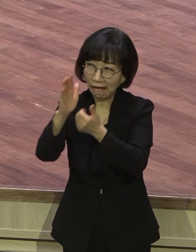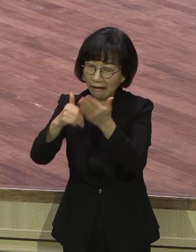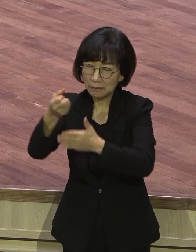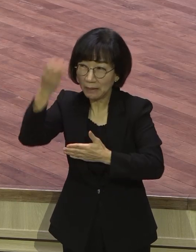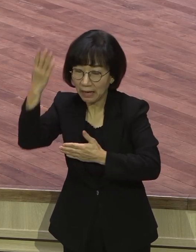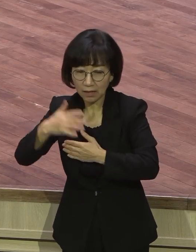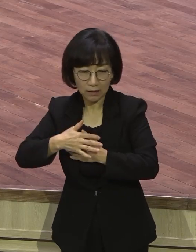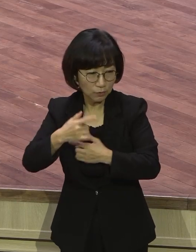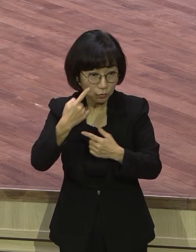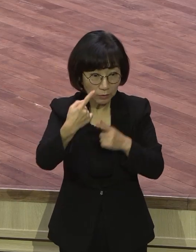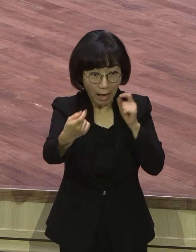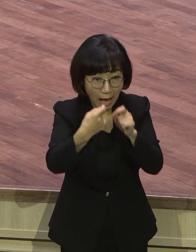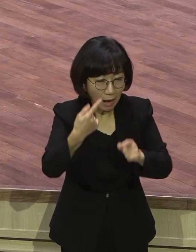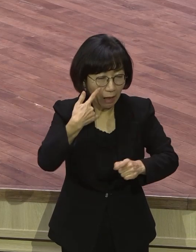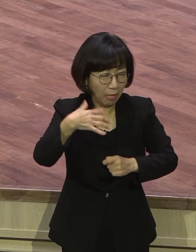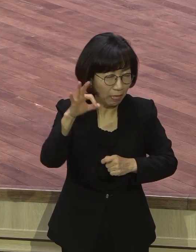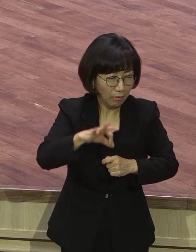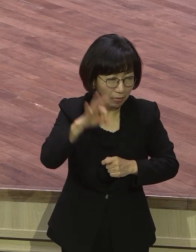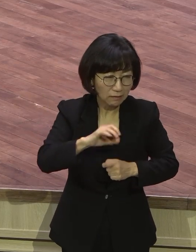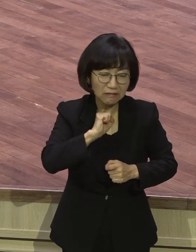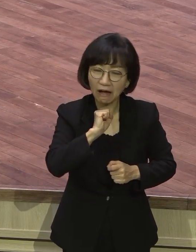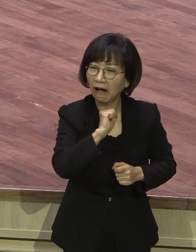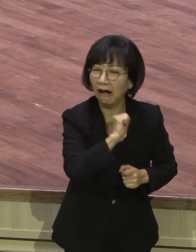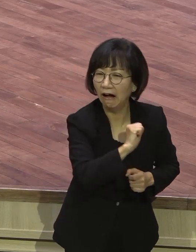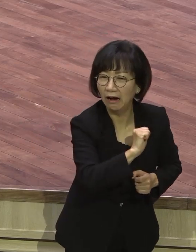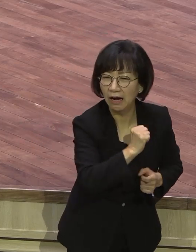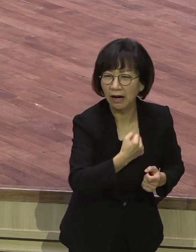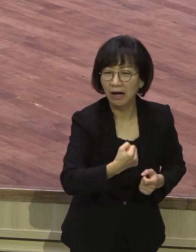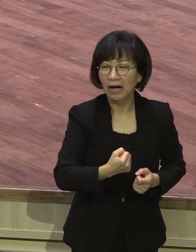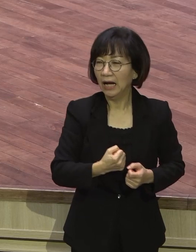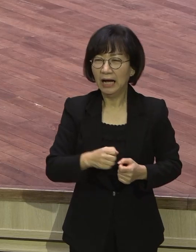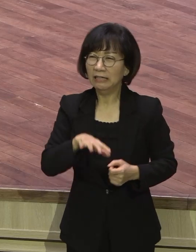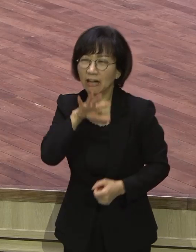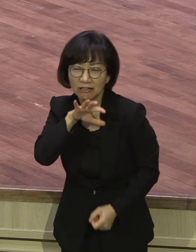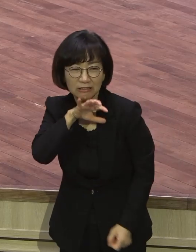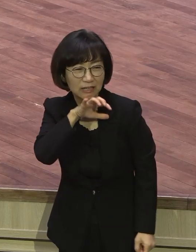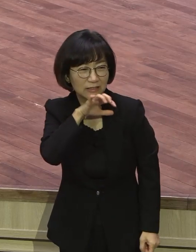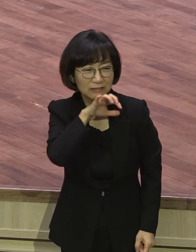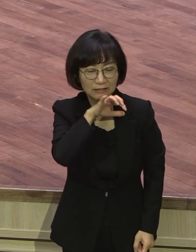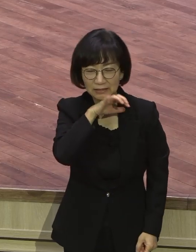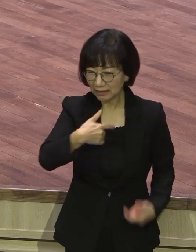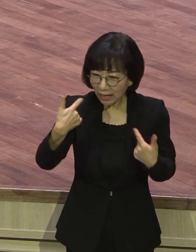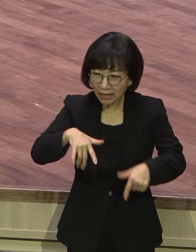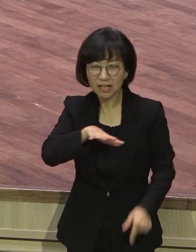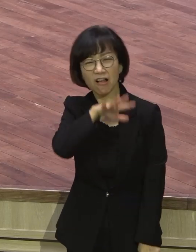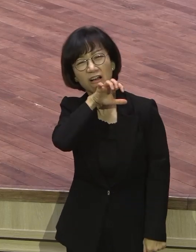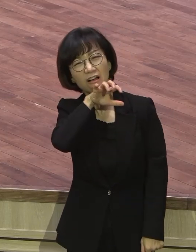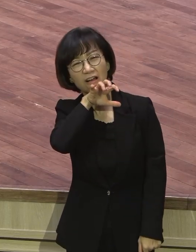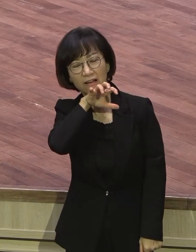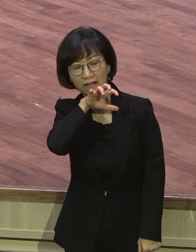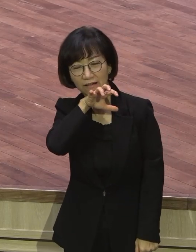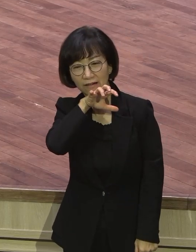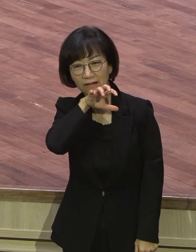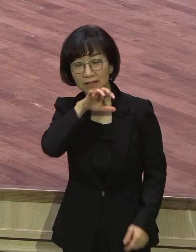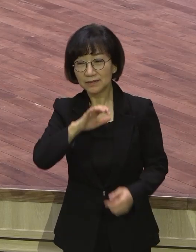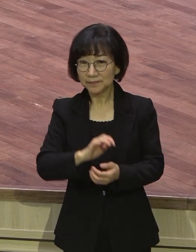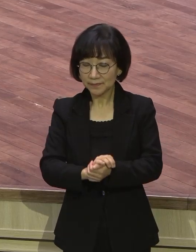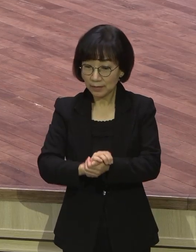그것을 여기에 잡혀가지고 늘 원망불평 그야말로